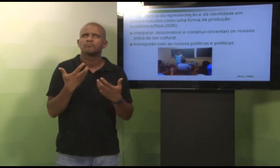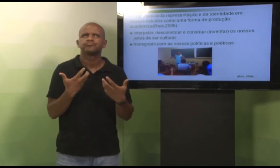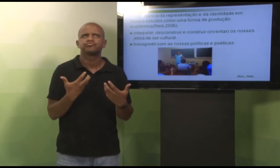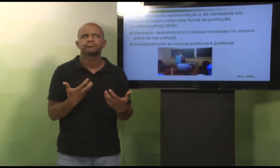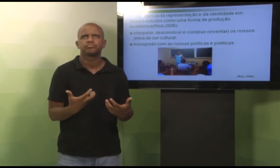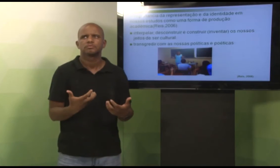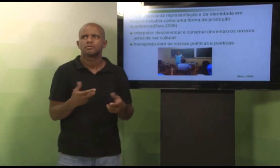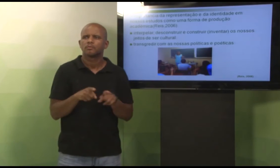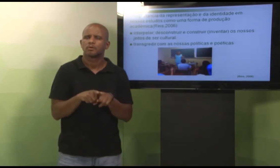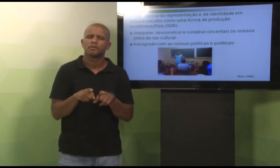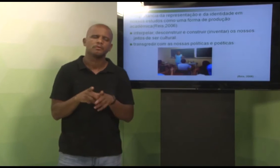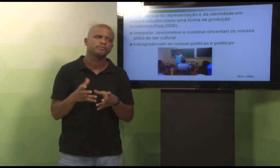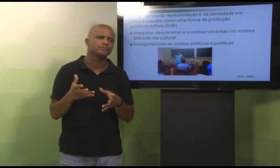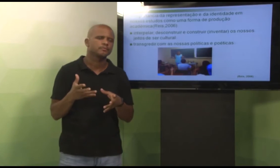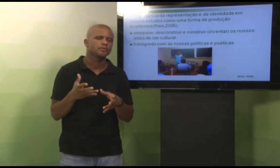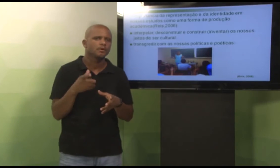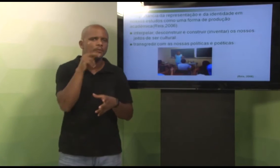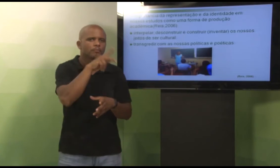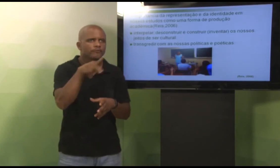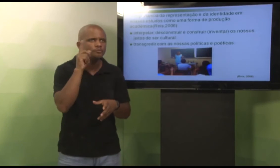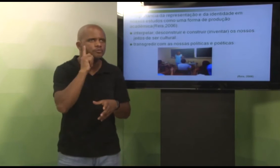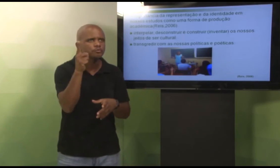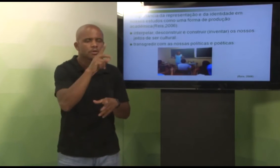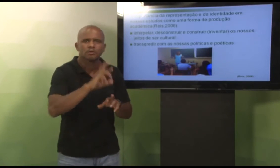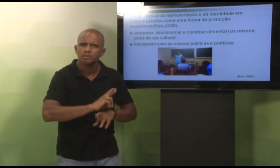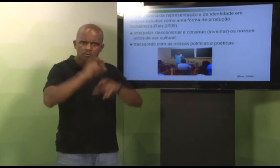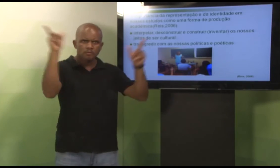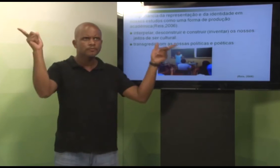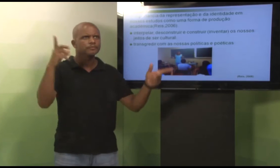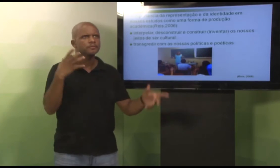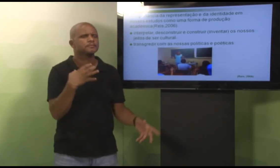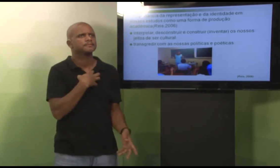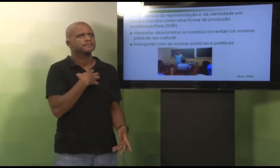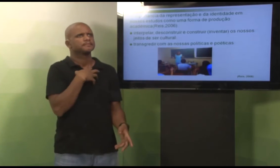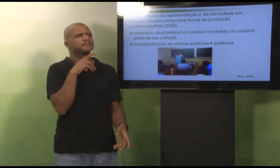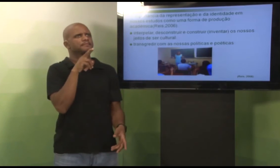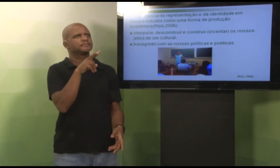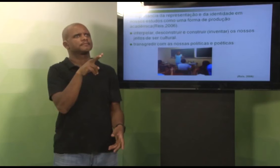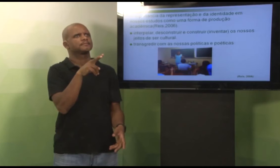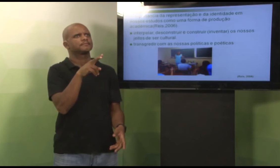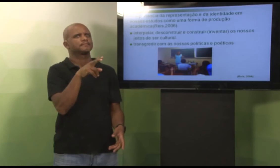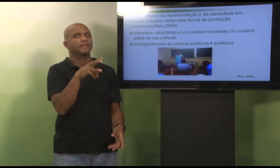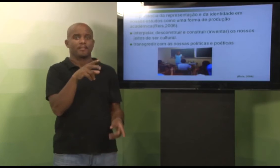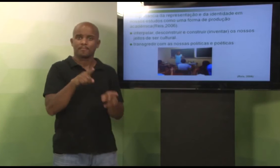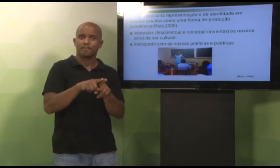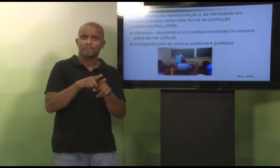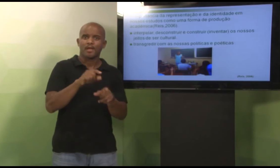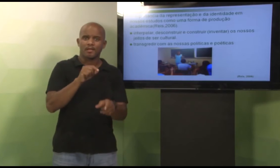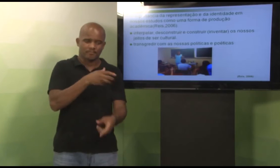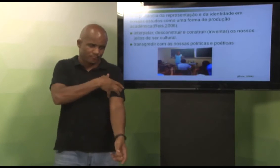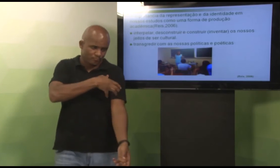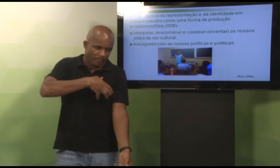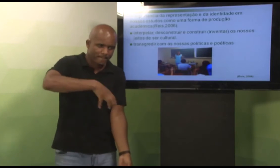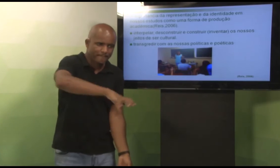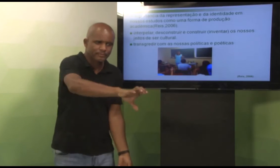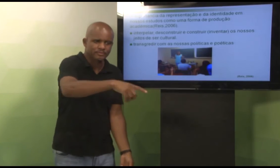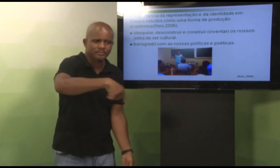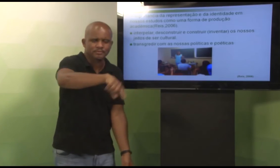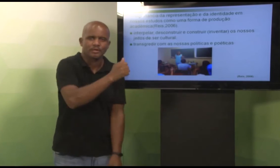essa submissão imposta pelos ouvintes não é necessária, que ela pode exercer o